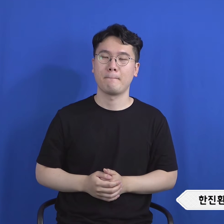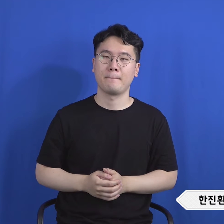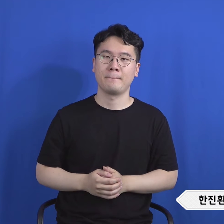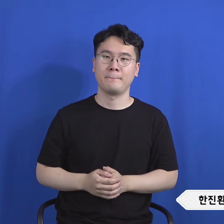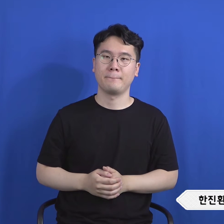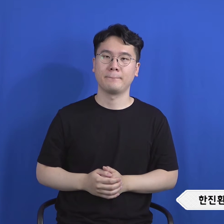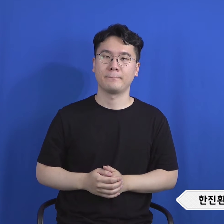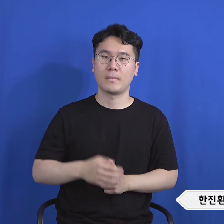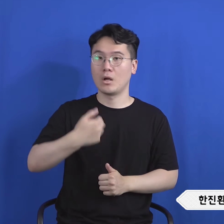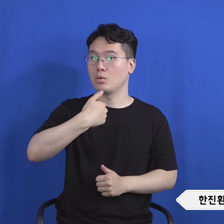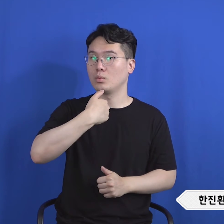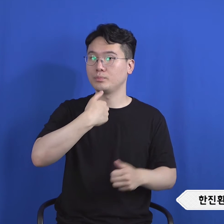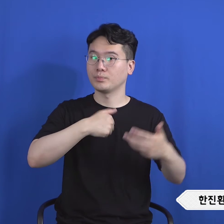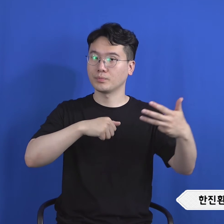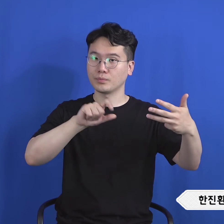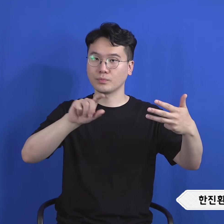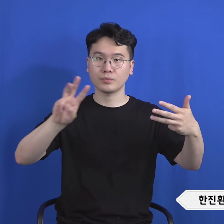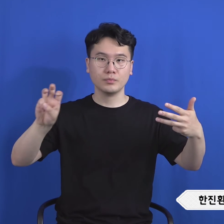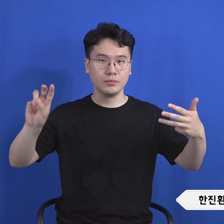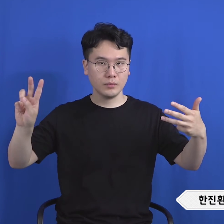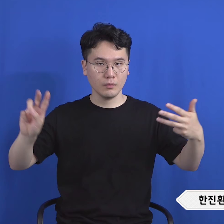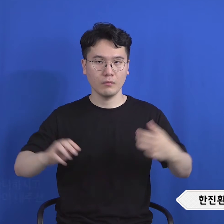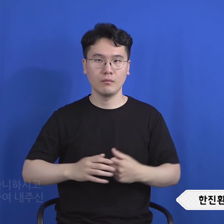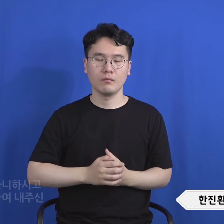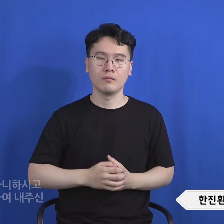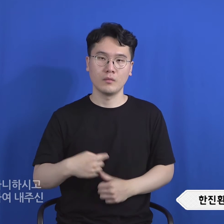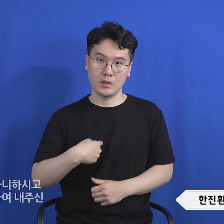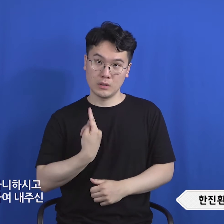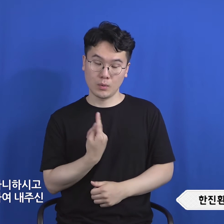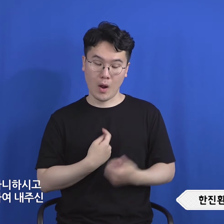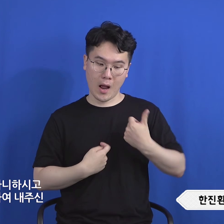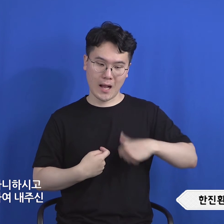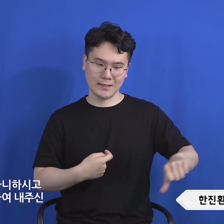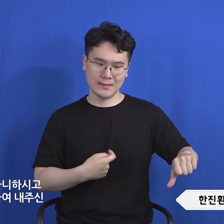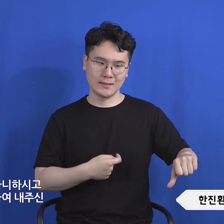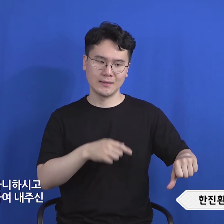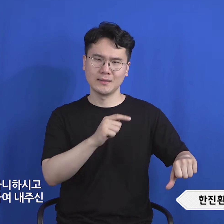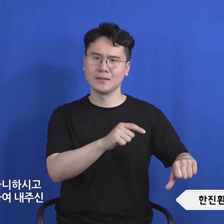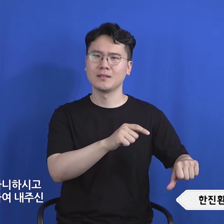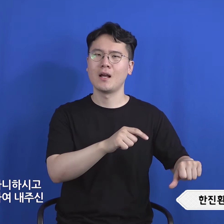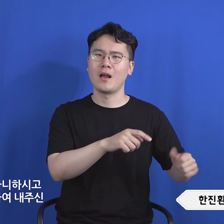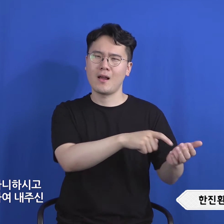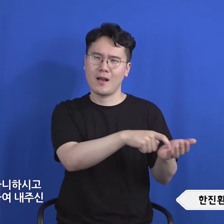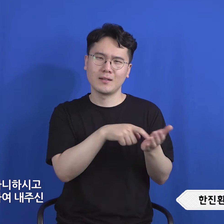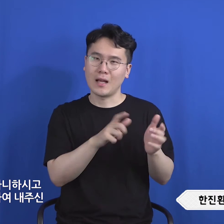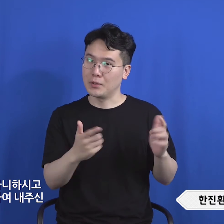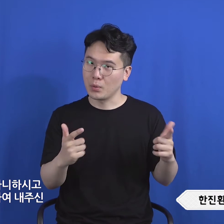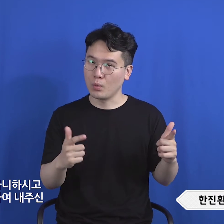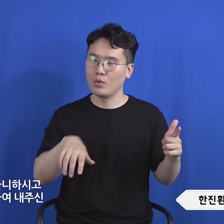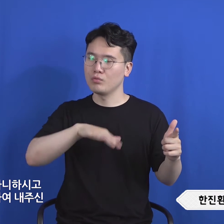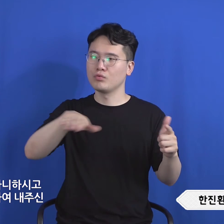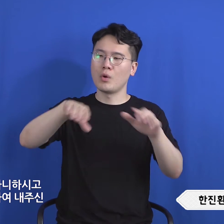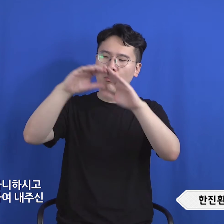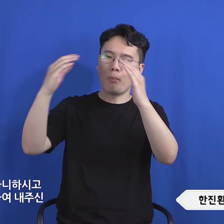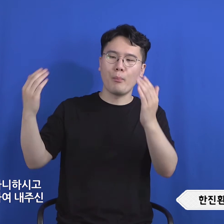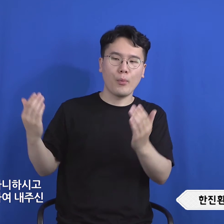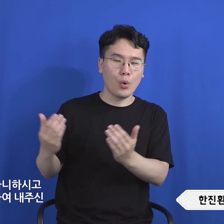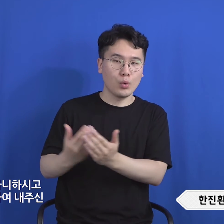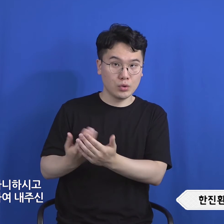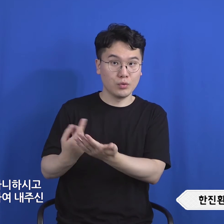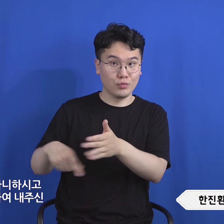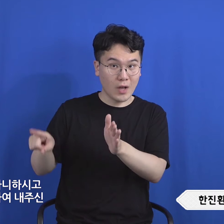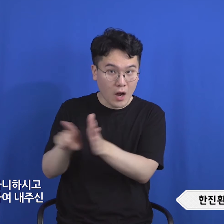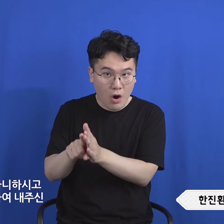아닙니다. 로마서 8장 32절에 자기 아들을 아끼지 아니하시고 우리 모든 사람을 위하여